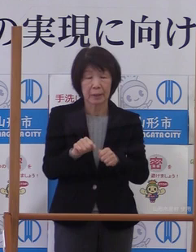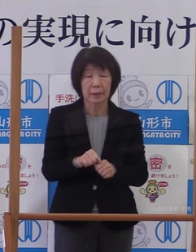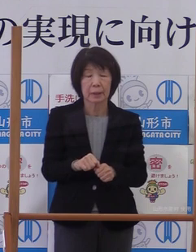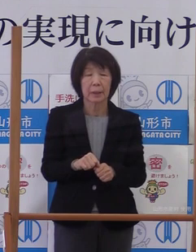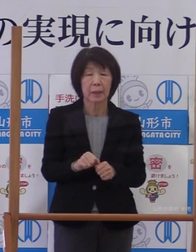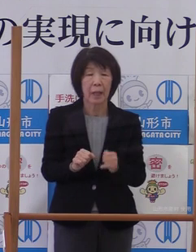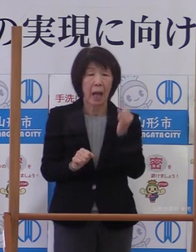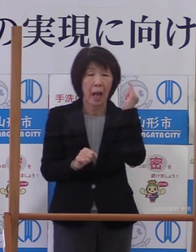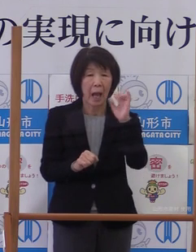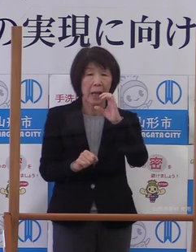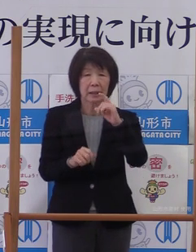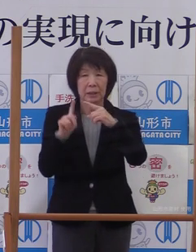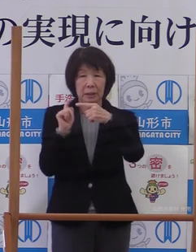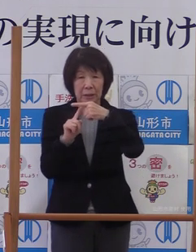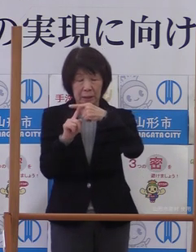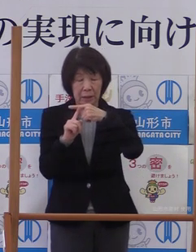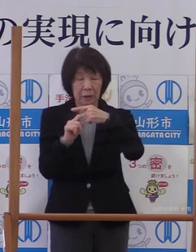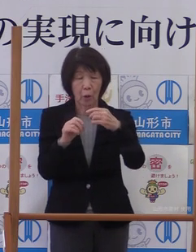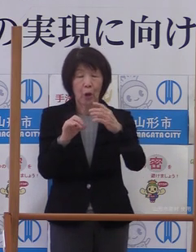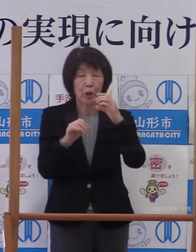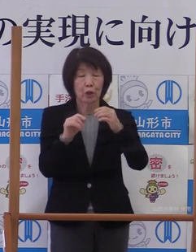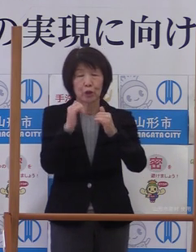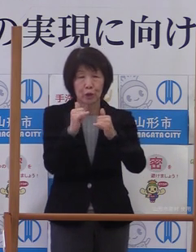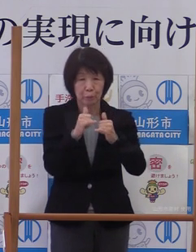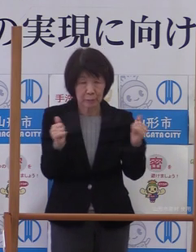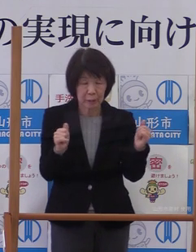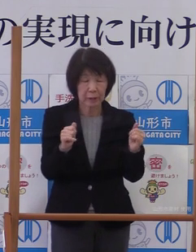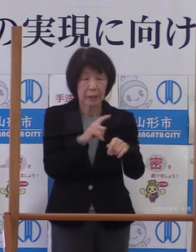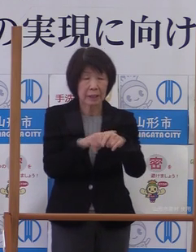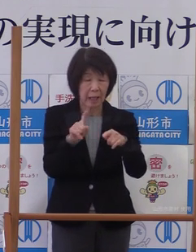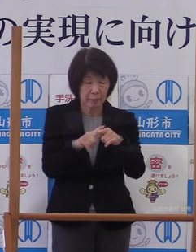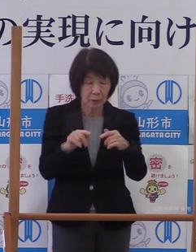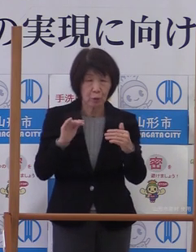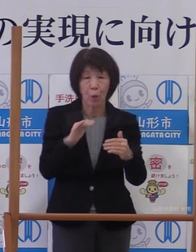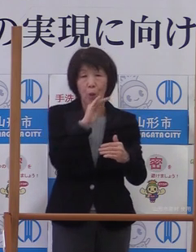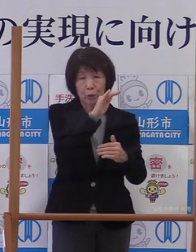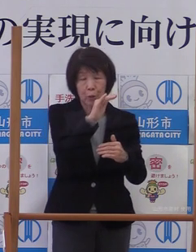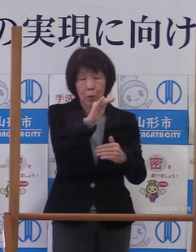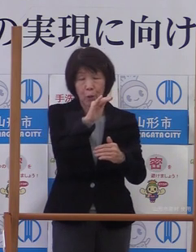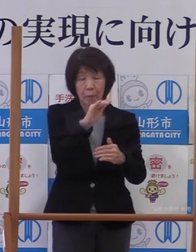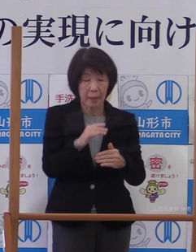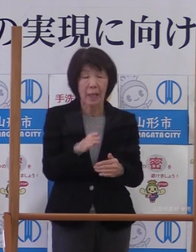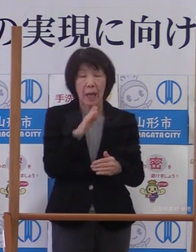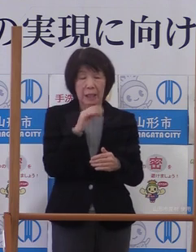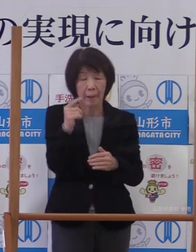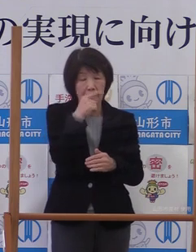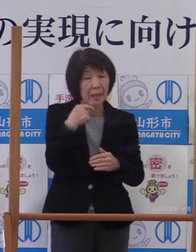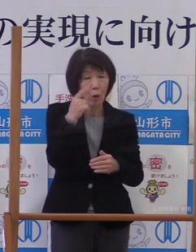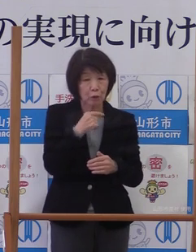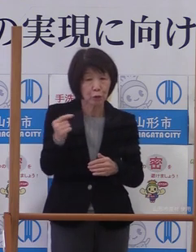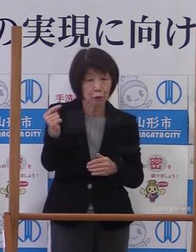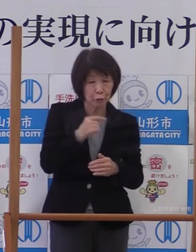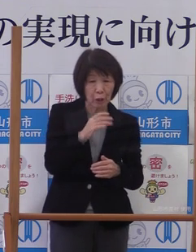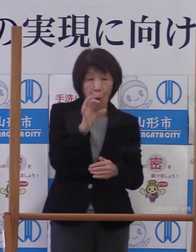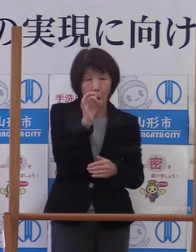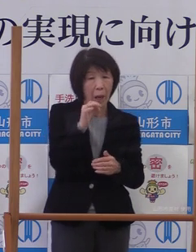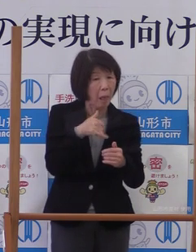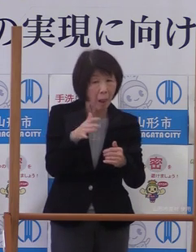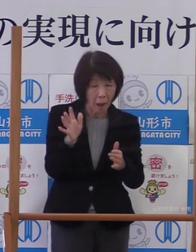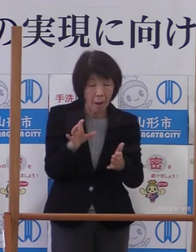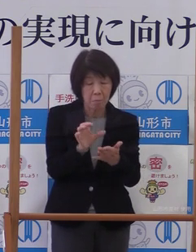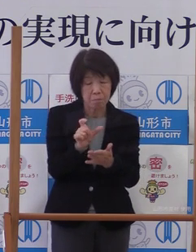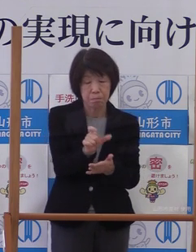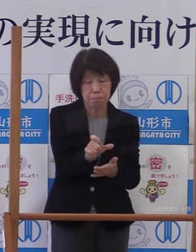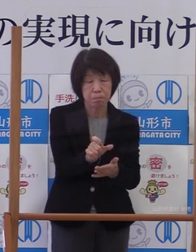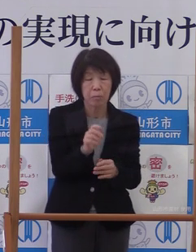ICT を活用した市民サービスの向上では、市民課窓口にキャッシュレス決済を導入することにより、決